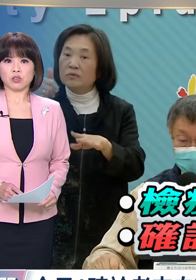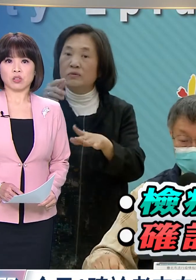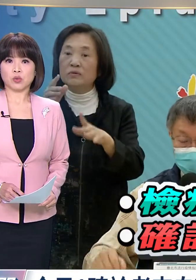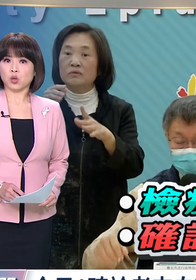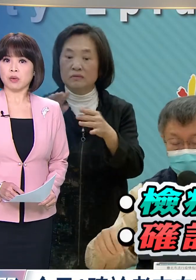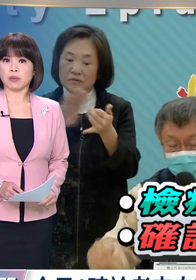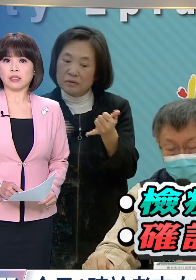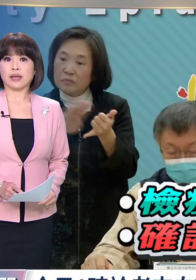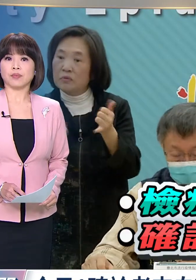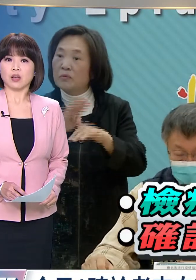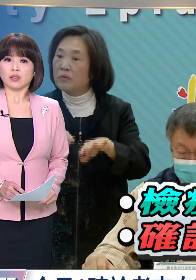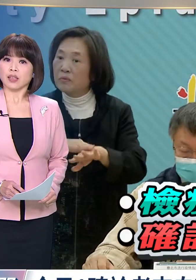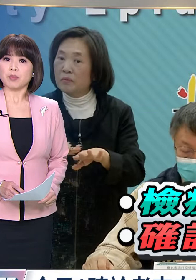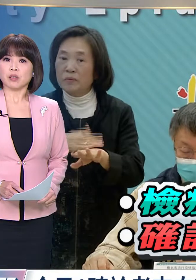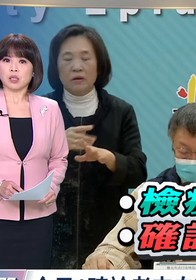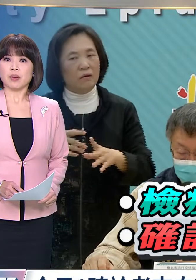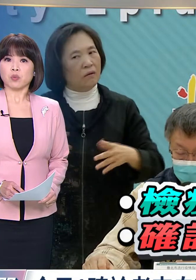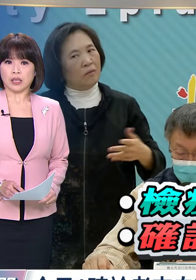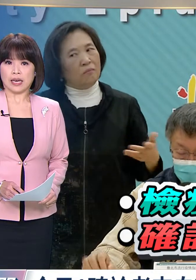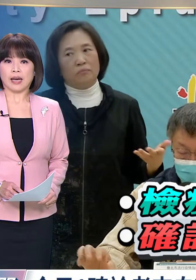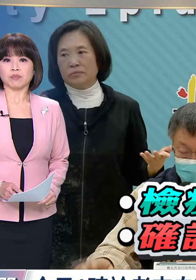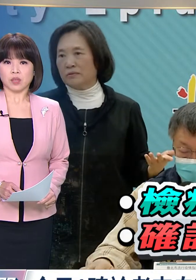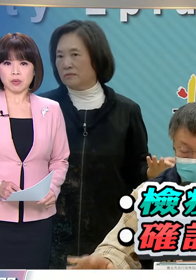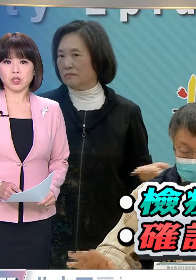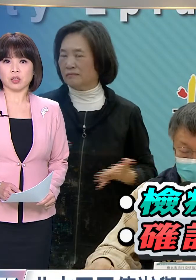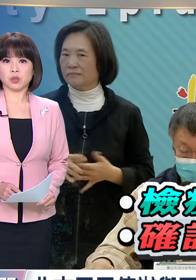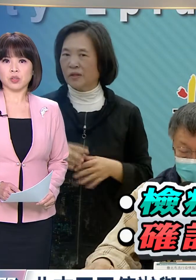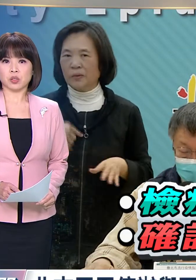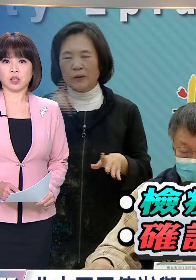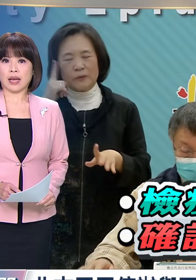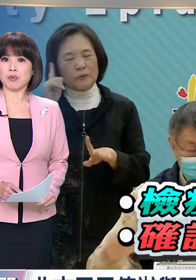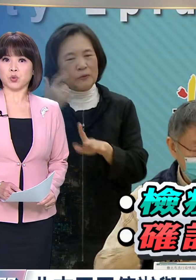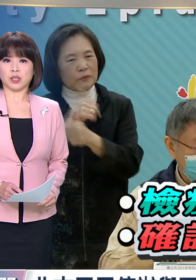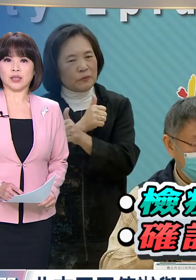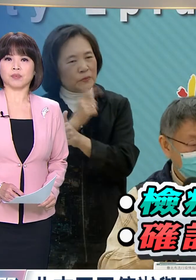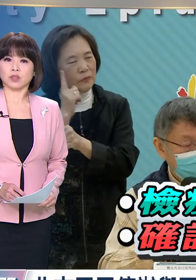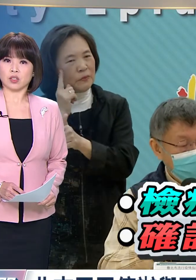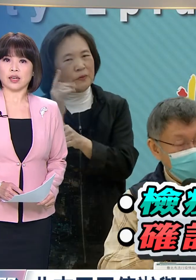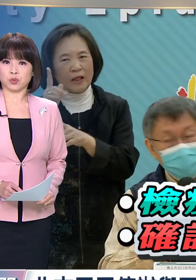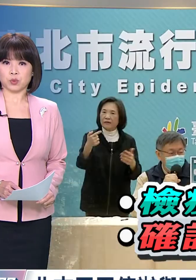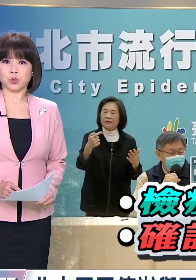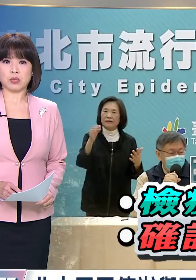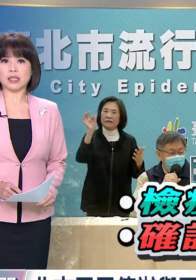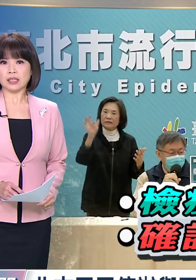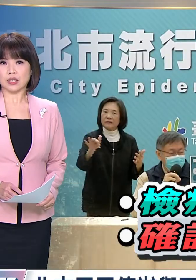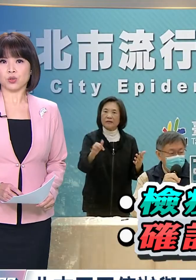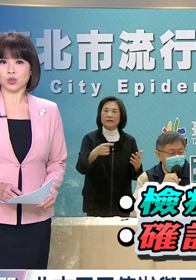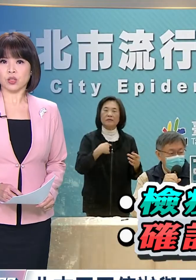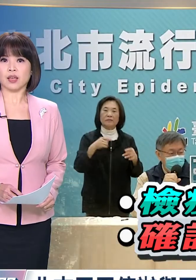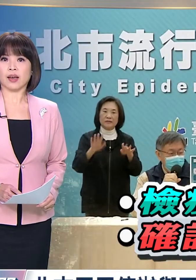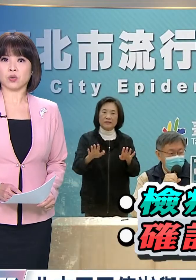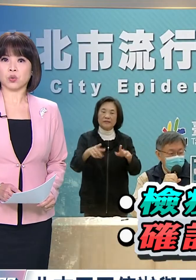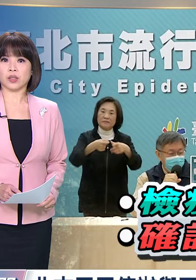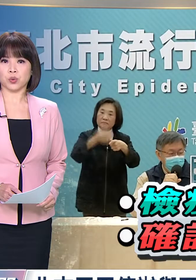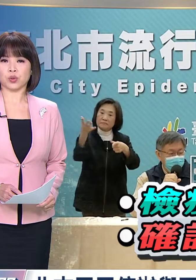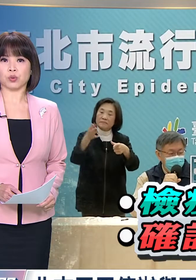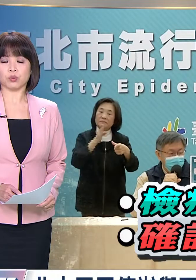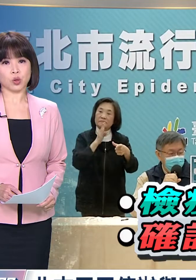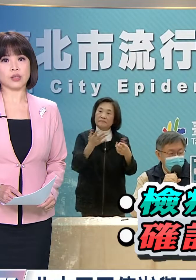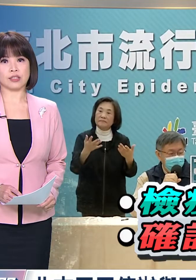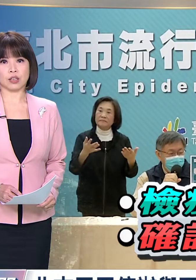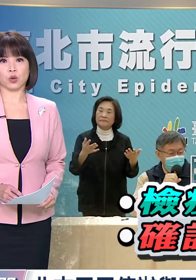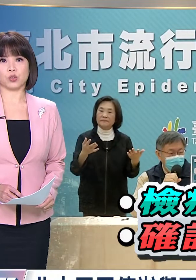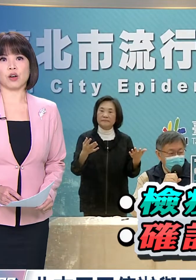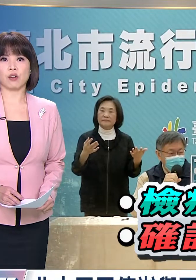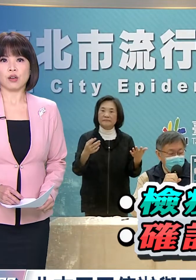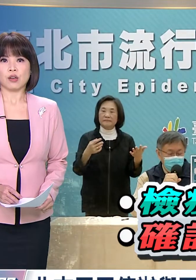而双北市也全面备战，但要不要停办尾牙，台北市长柯文哲还没有决定，但是他宣布明天起室内和户外的运动